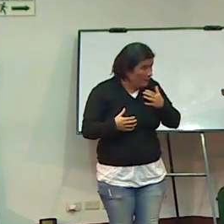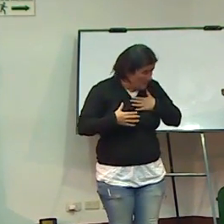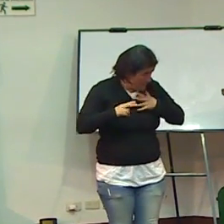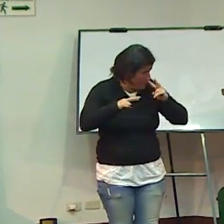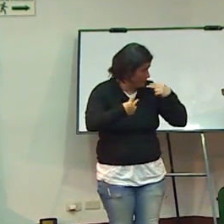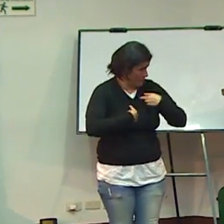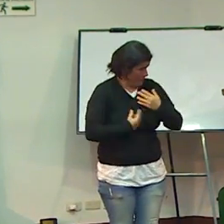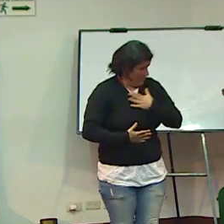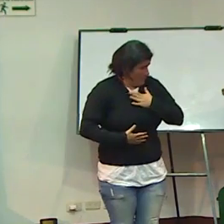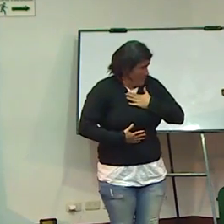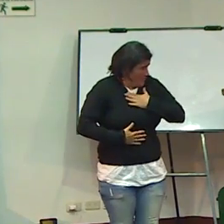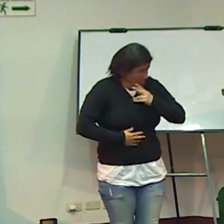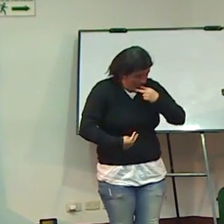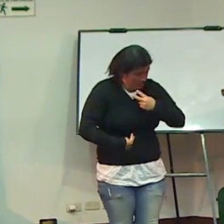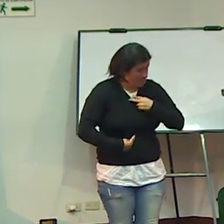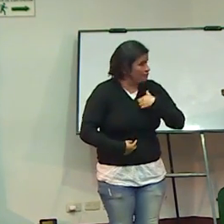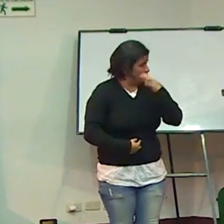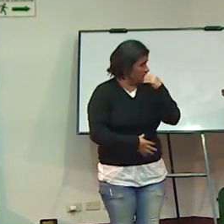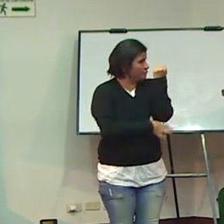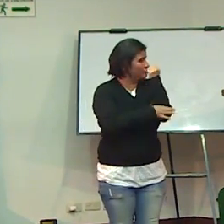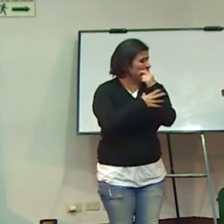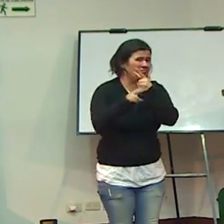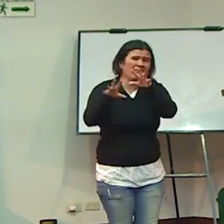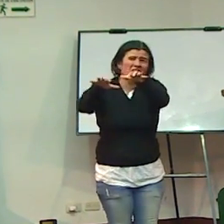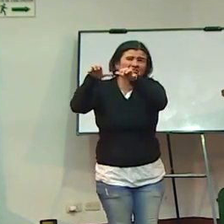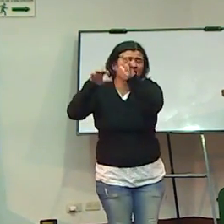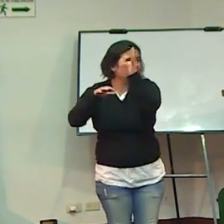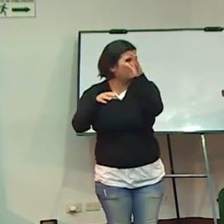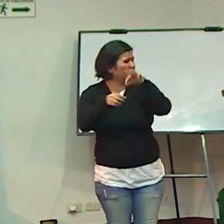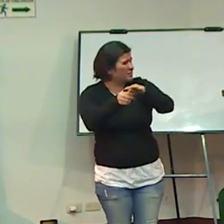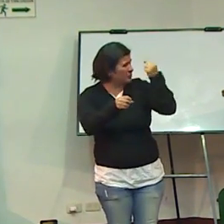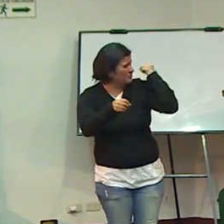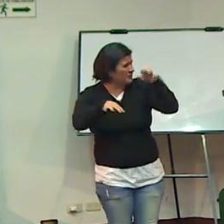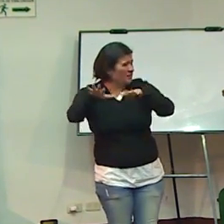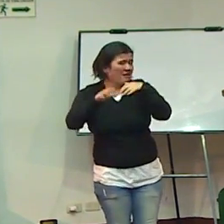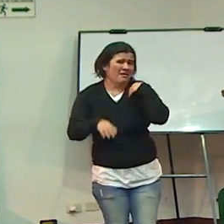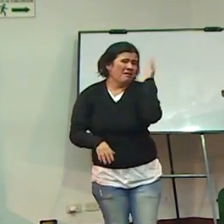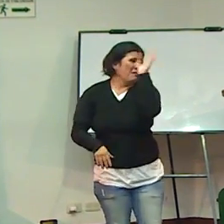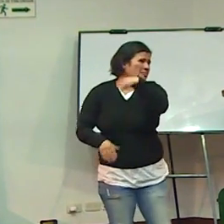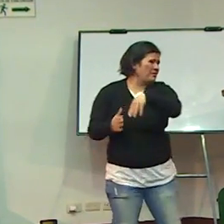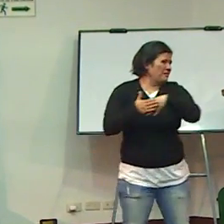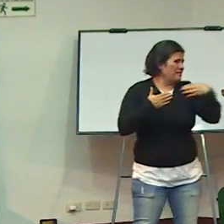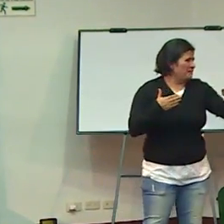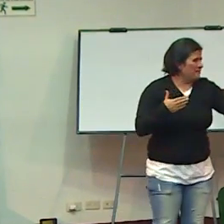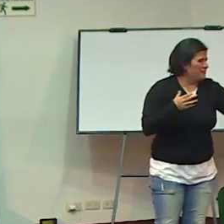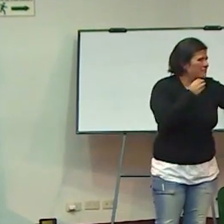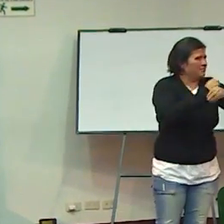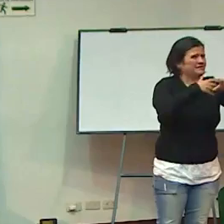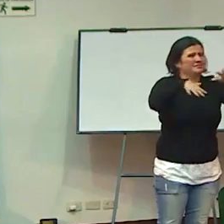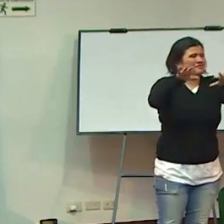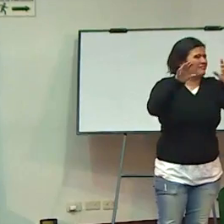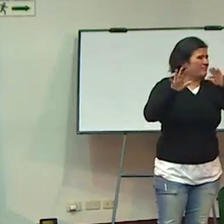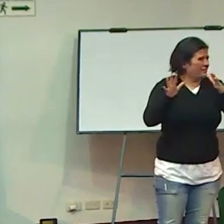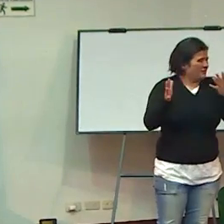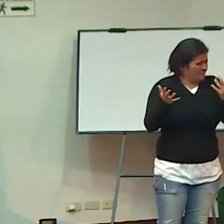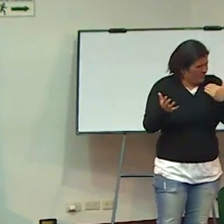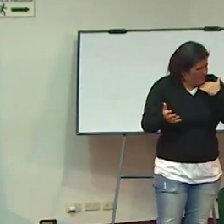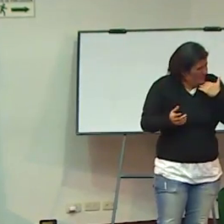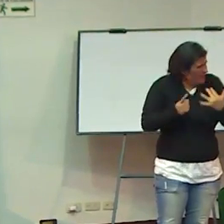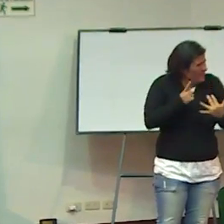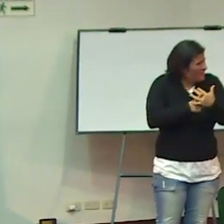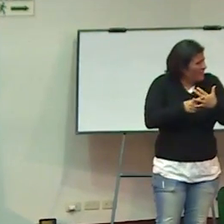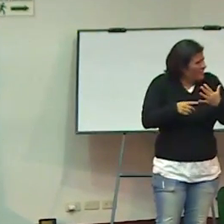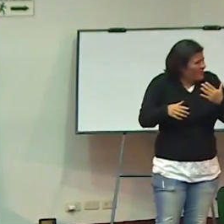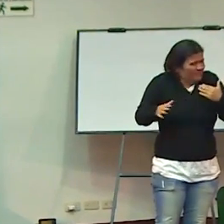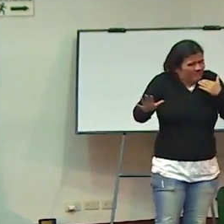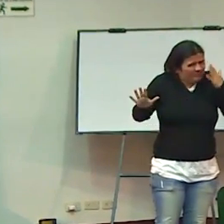dan. Para mí, Angélica, yo creo que sí, nosotros estamos muy desmotivados porque a veces creo que